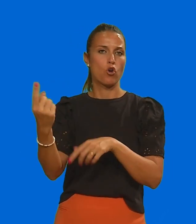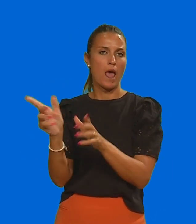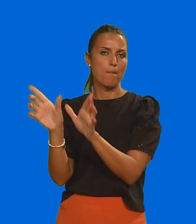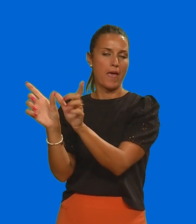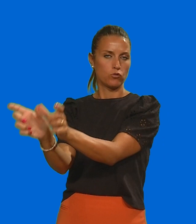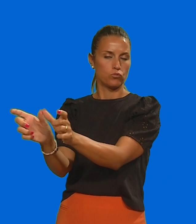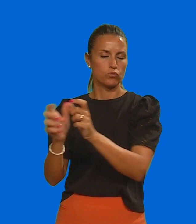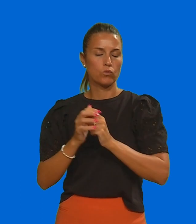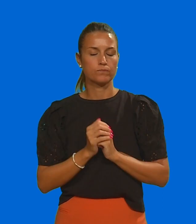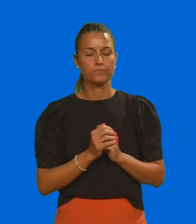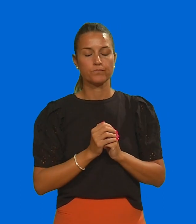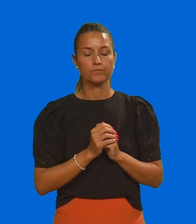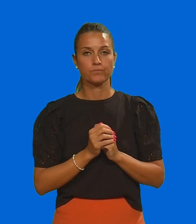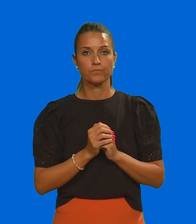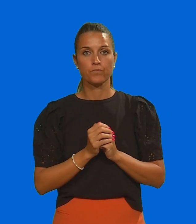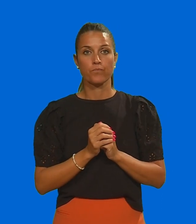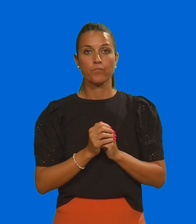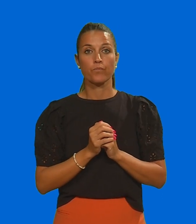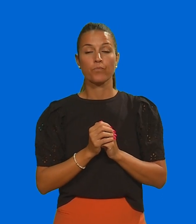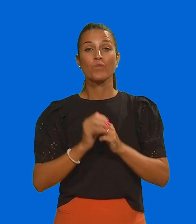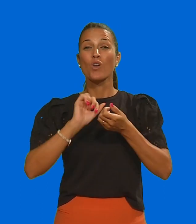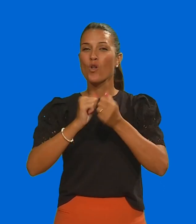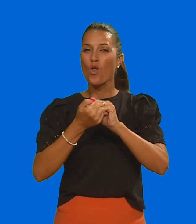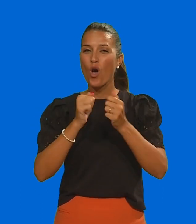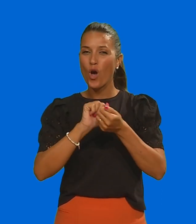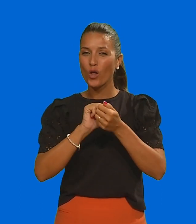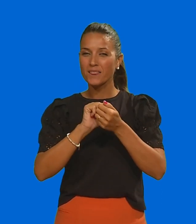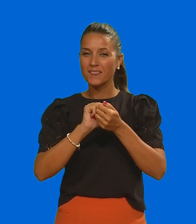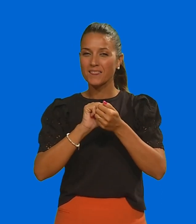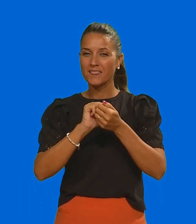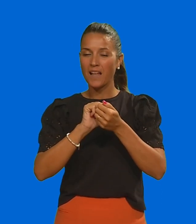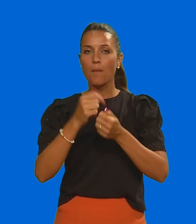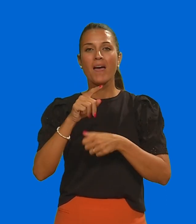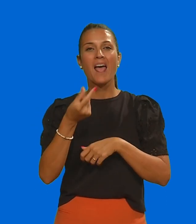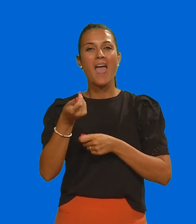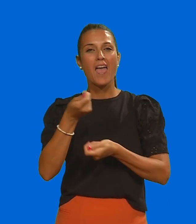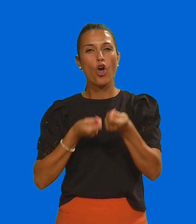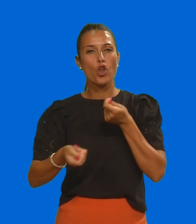Lotta all'economia sommersa. La finanza scopre 18 attività totalmente